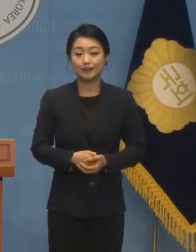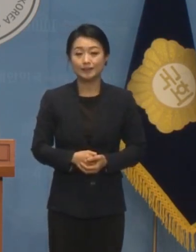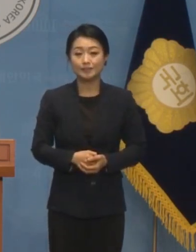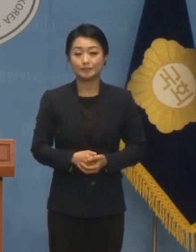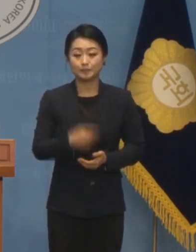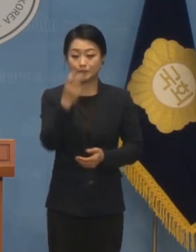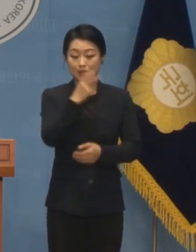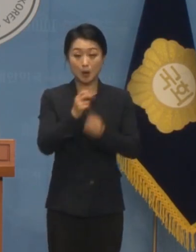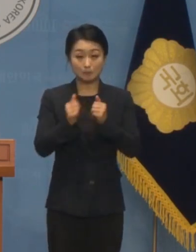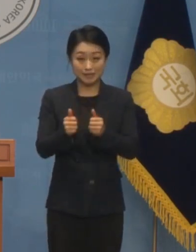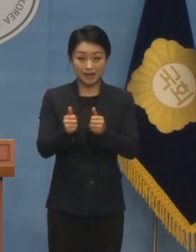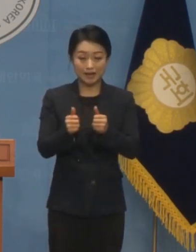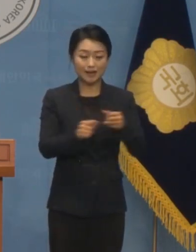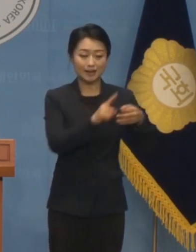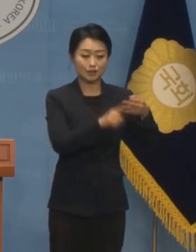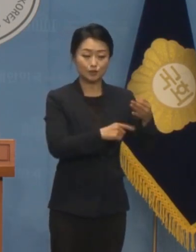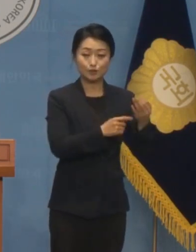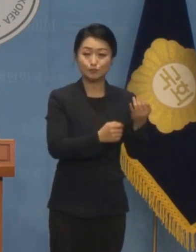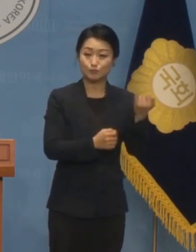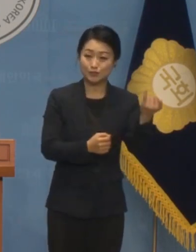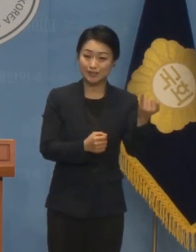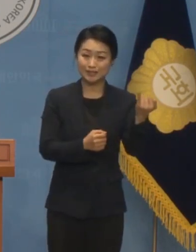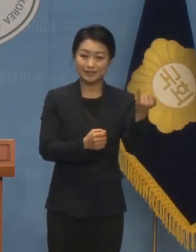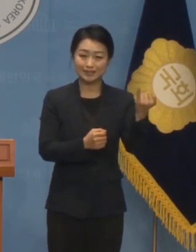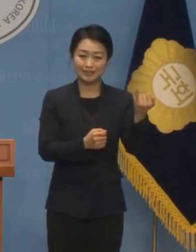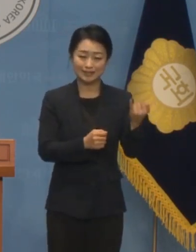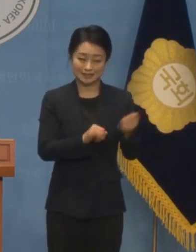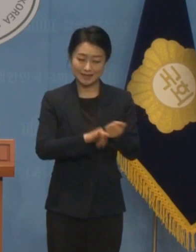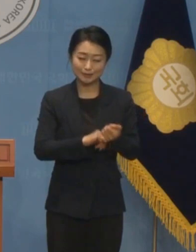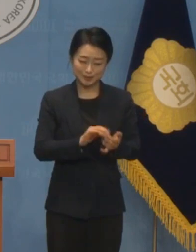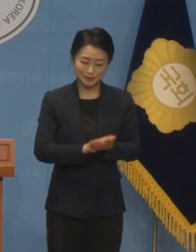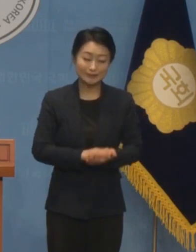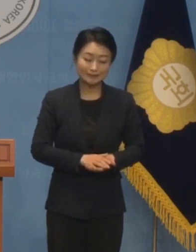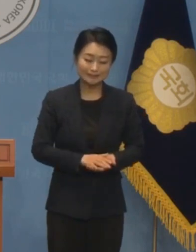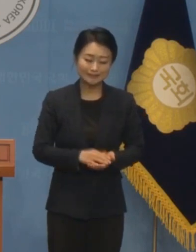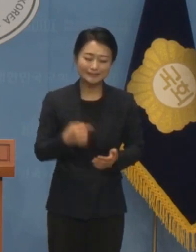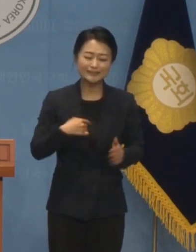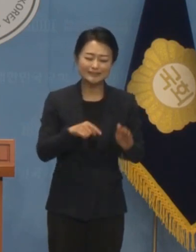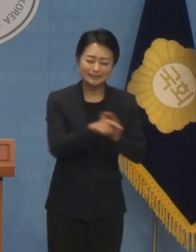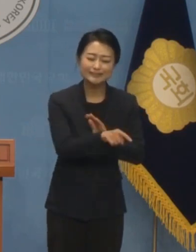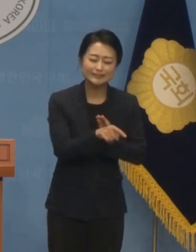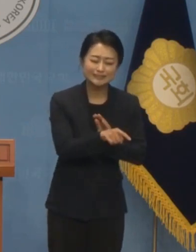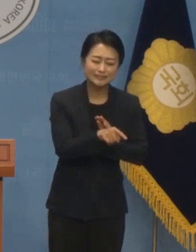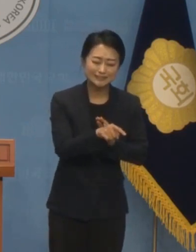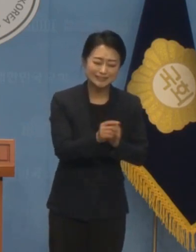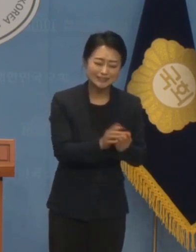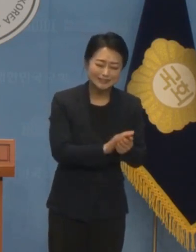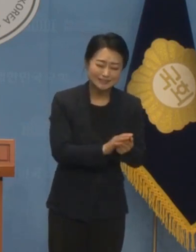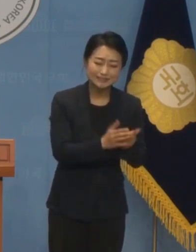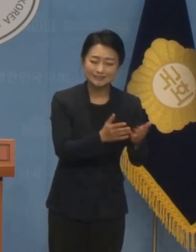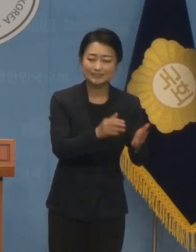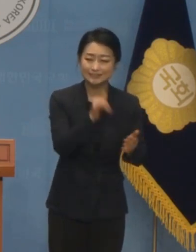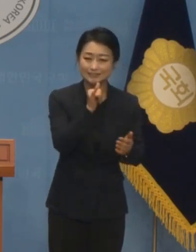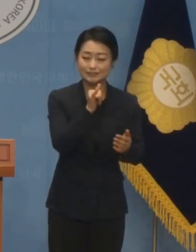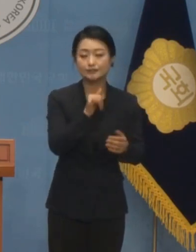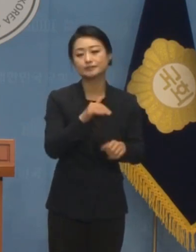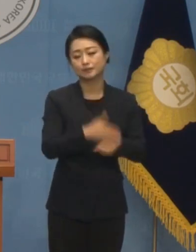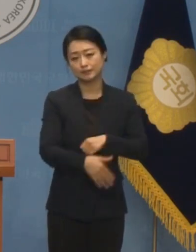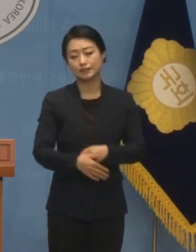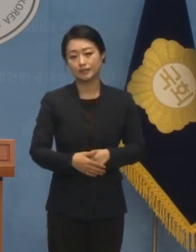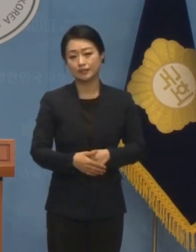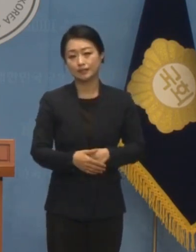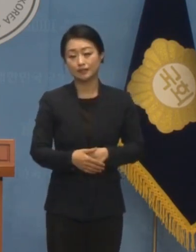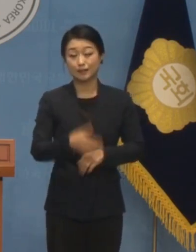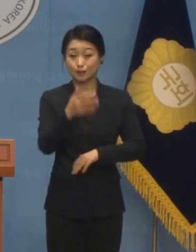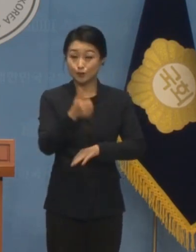일각에서는 검찰과 김 여사 간 약속 대련이라는 말까지 나옵니다. 이런 분위기 속에 향후